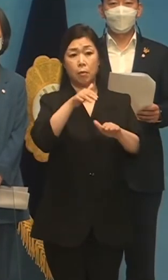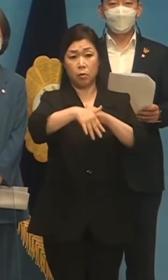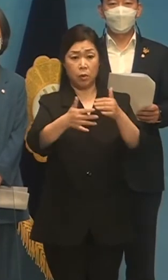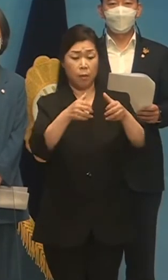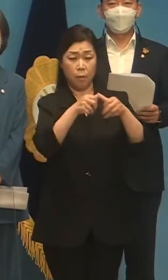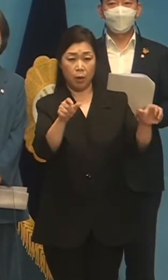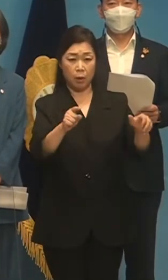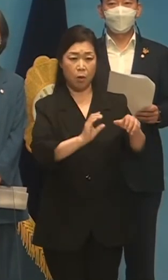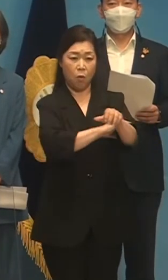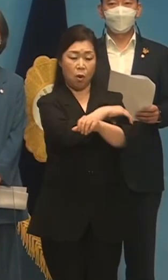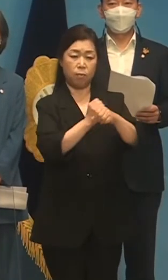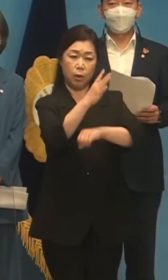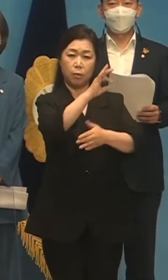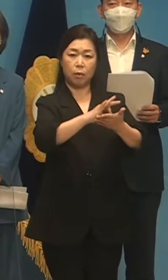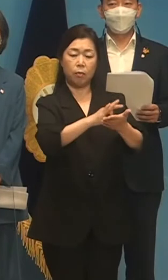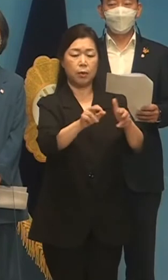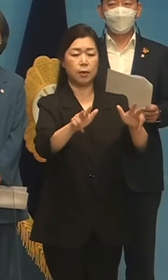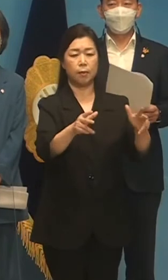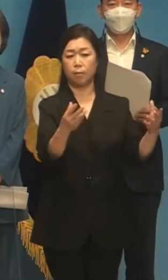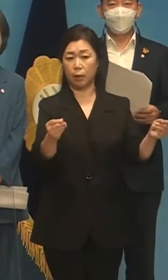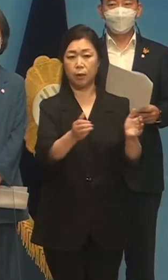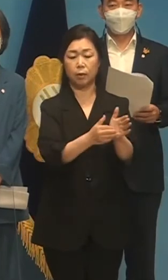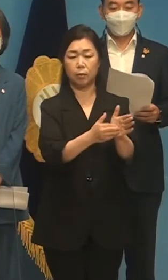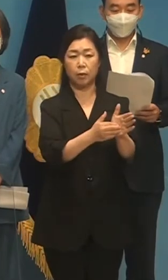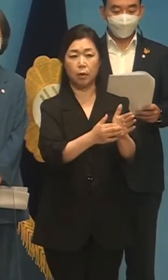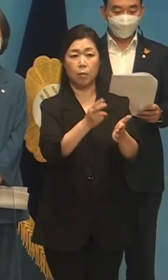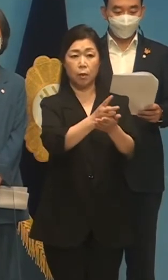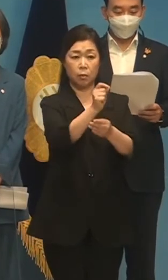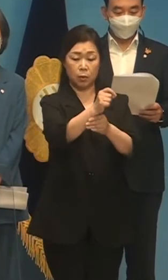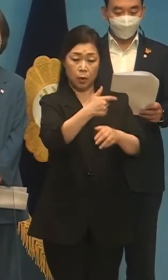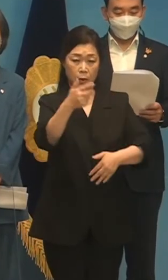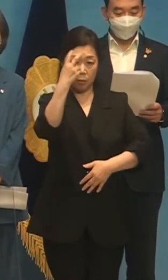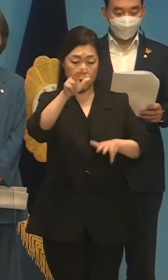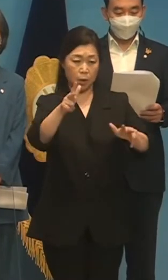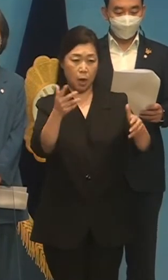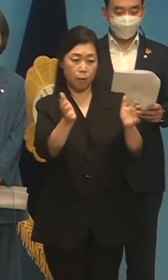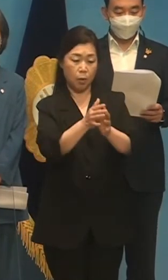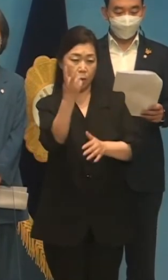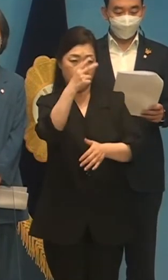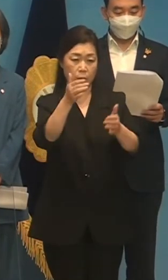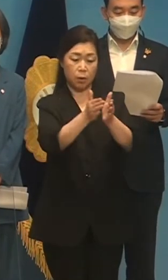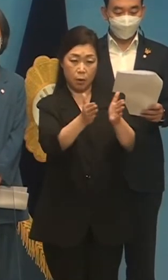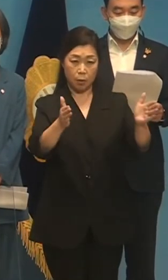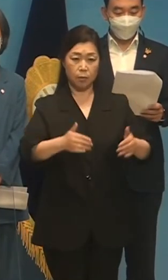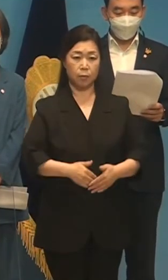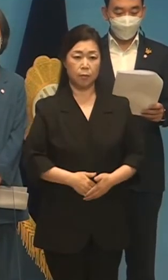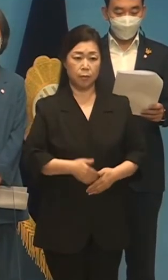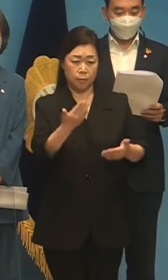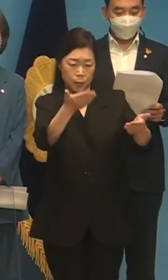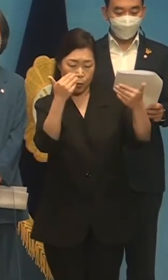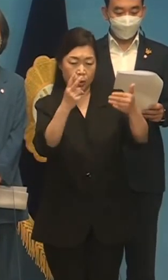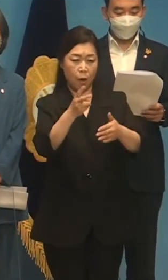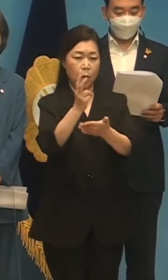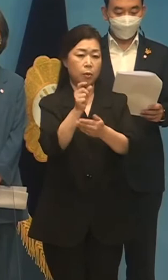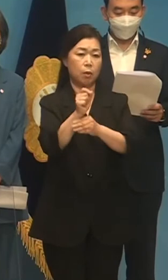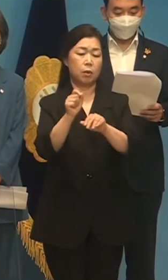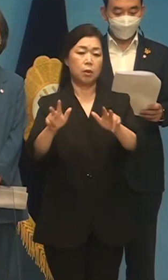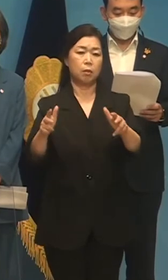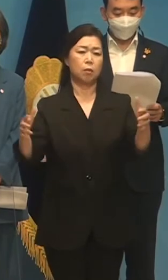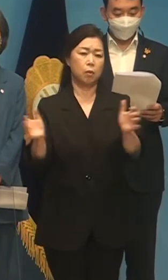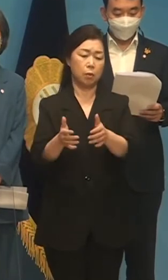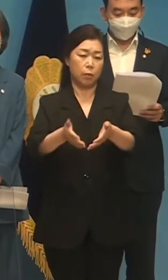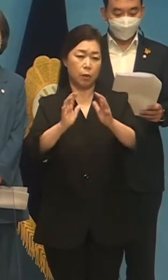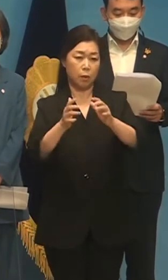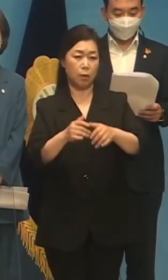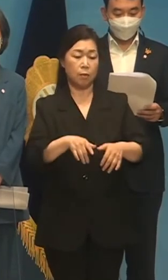파괴하는 권력남용은 철저히 단죄해야 합니다. 법무부와 대검은 즉시 합동감찰에 착수해야 합니다. 법사위는 즉시 소집되어